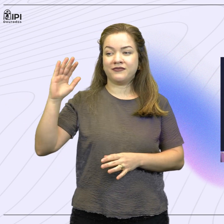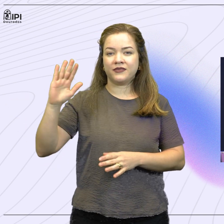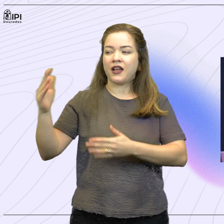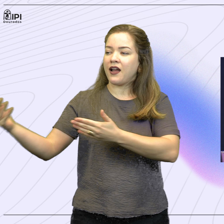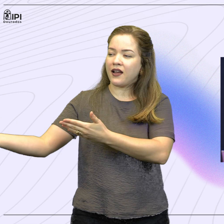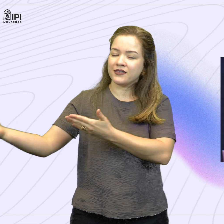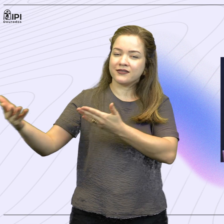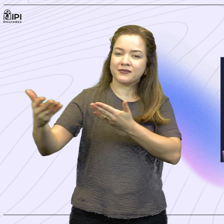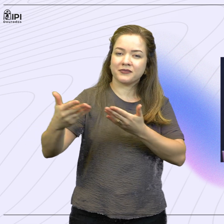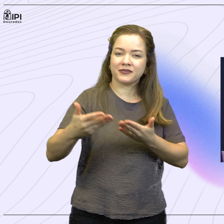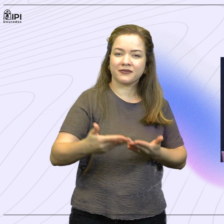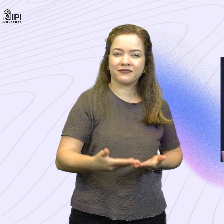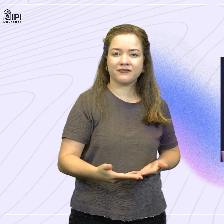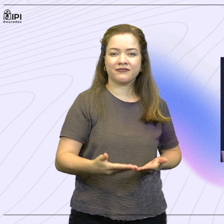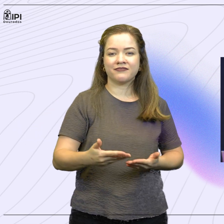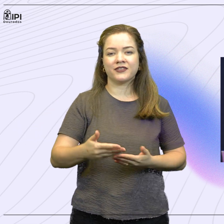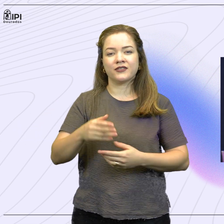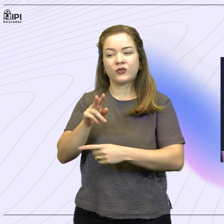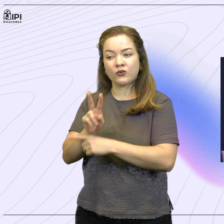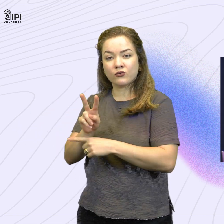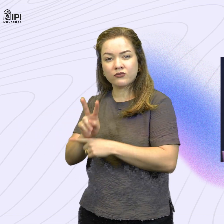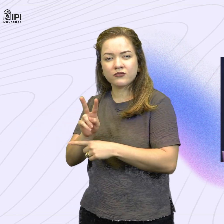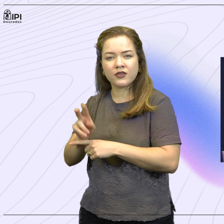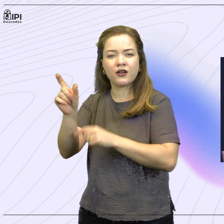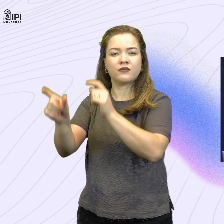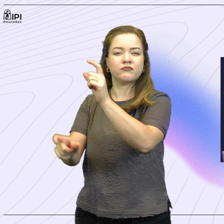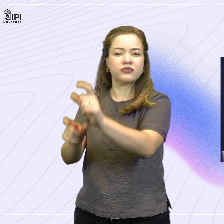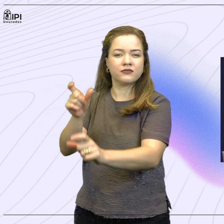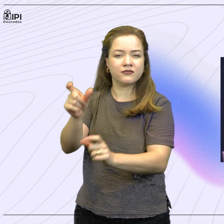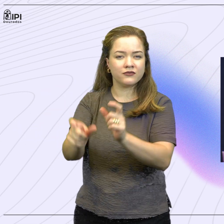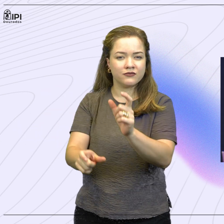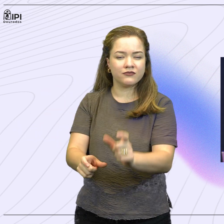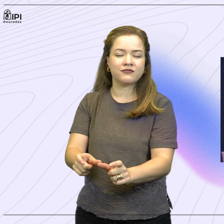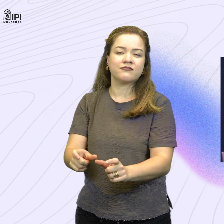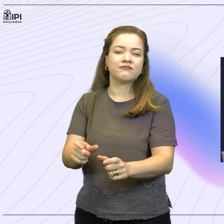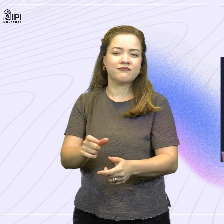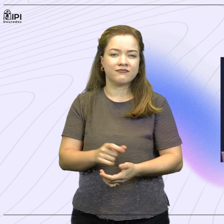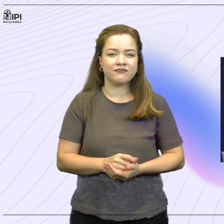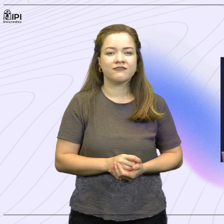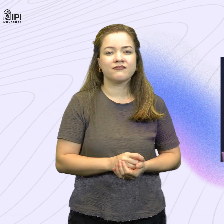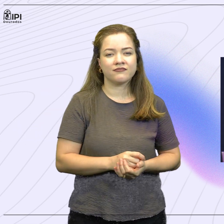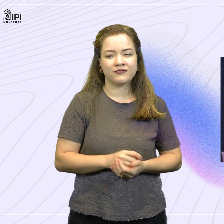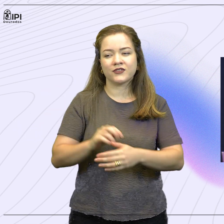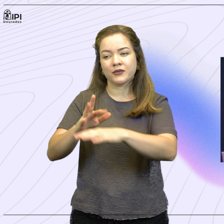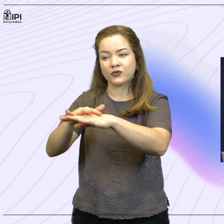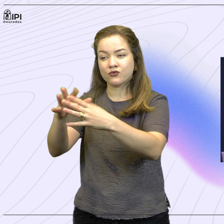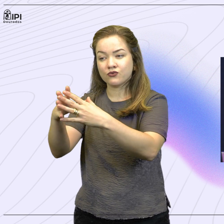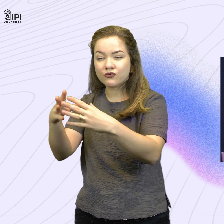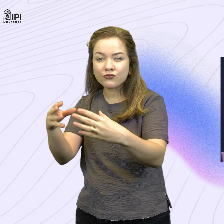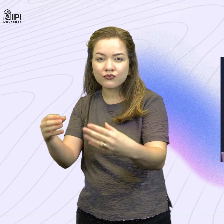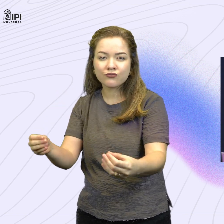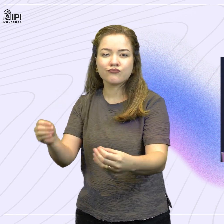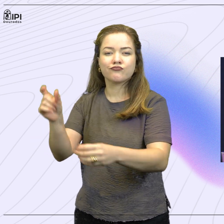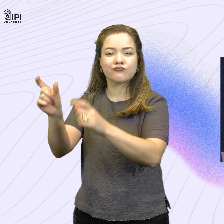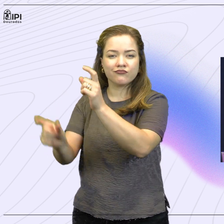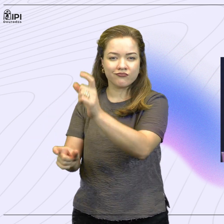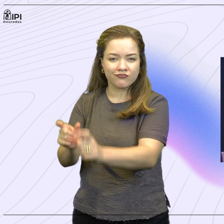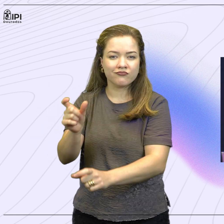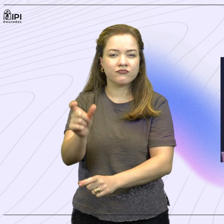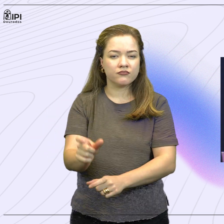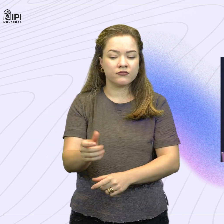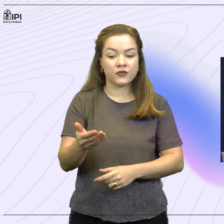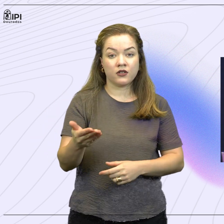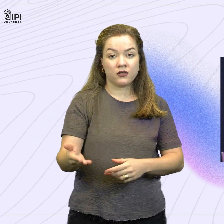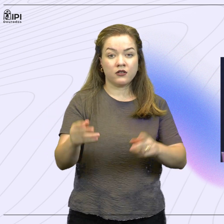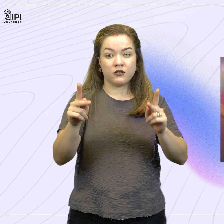pessoas, para tratar pessoas, para cuidar de pessoas, para sarar pessoas. Esse povo